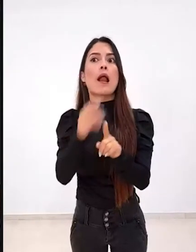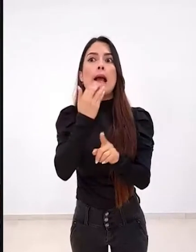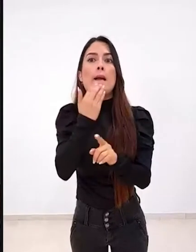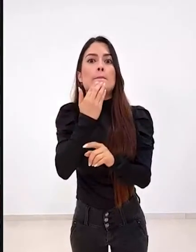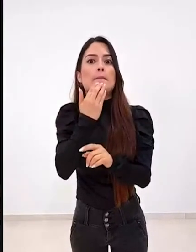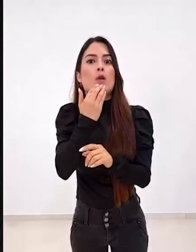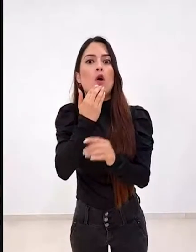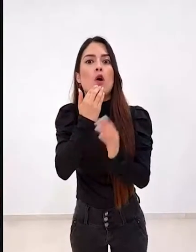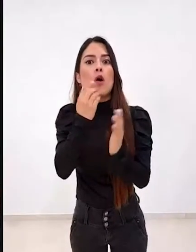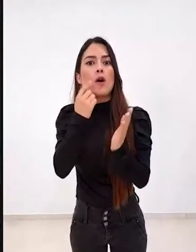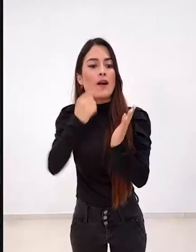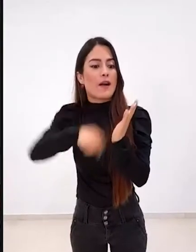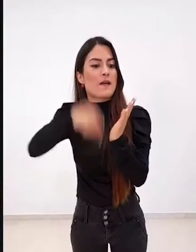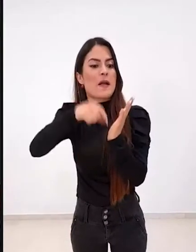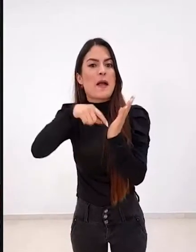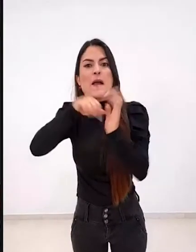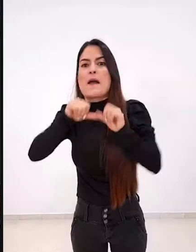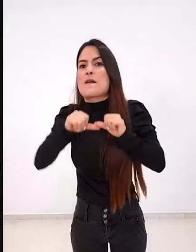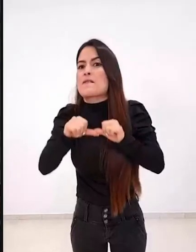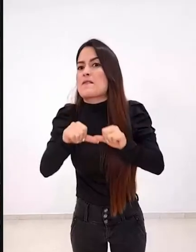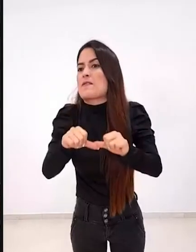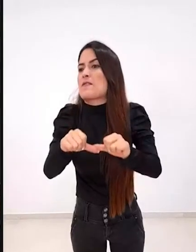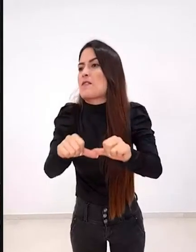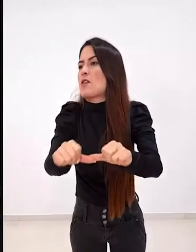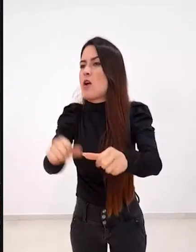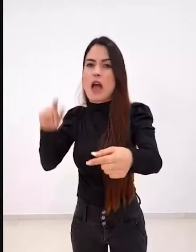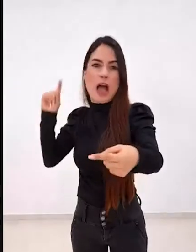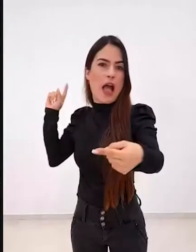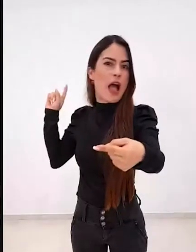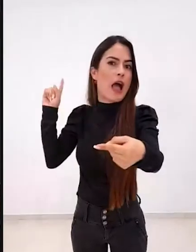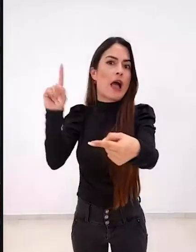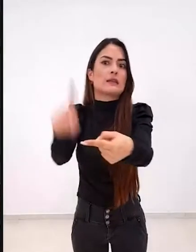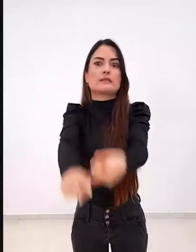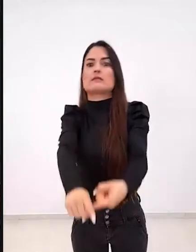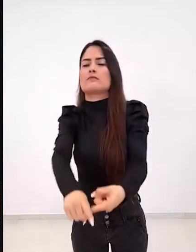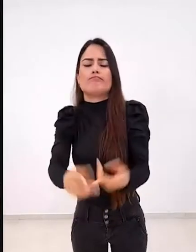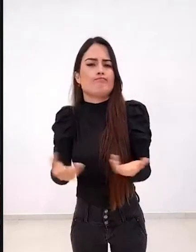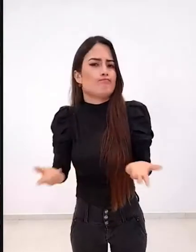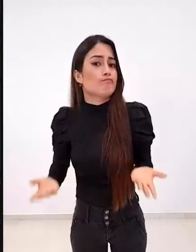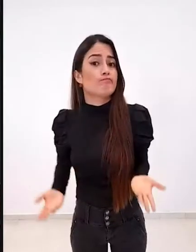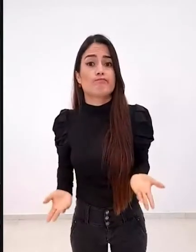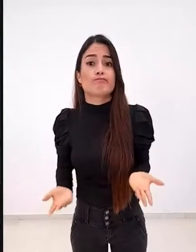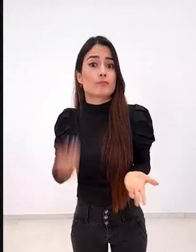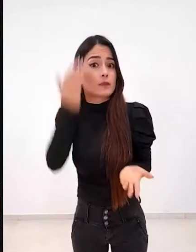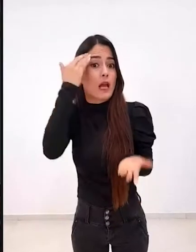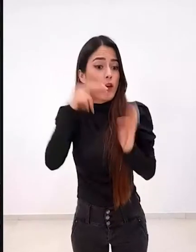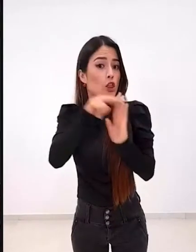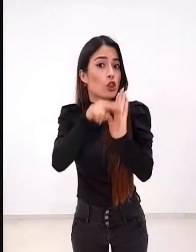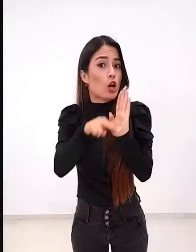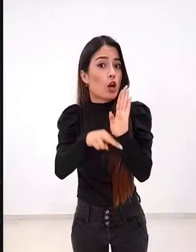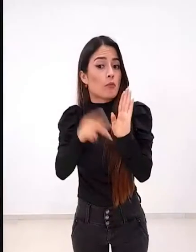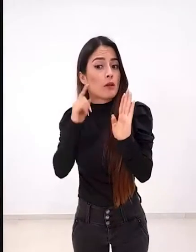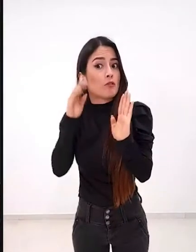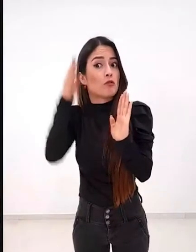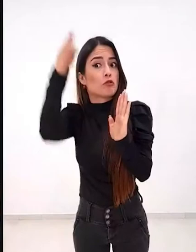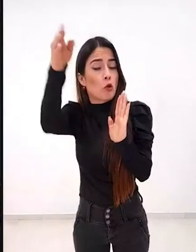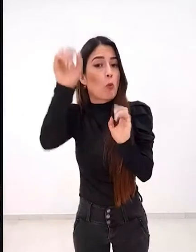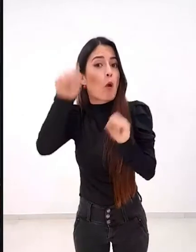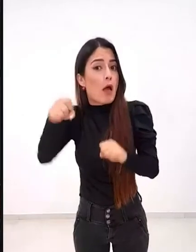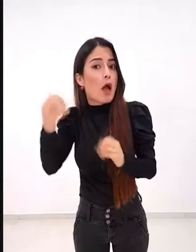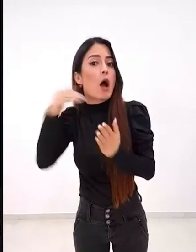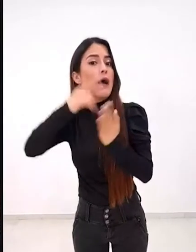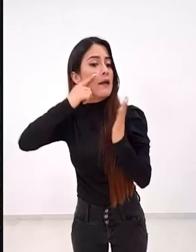por los próximos principios es una norma que puede ser susceptible de ser revisada